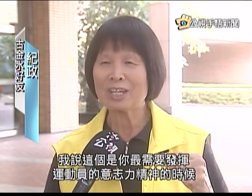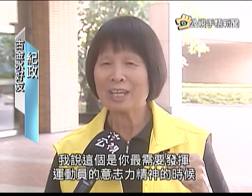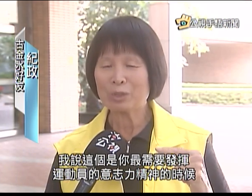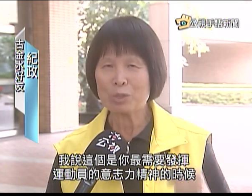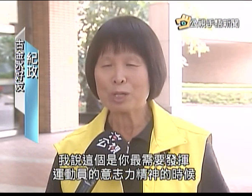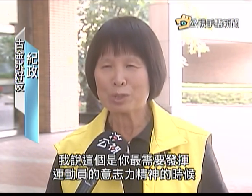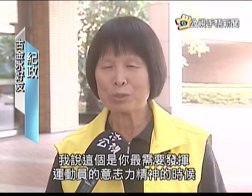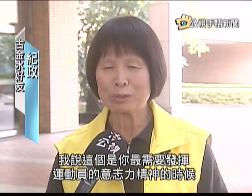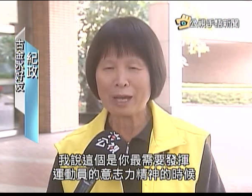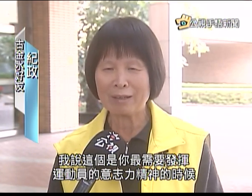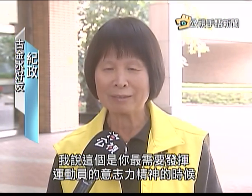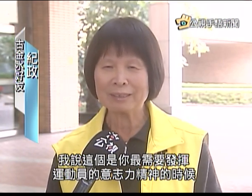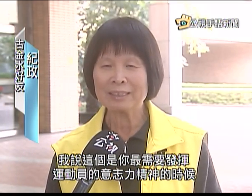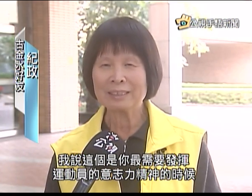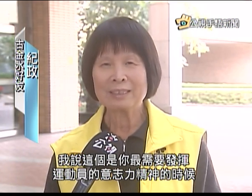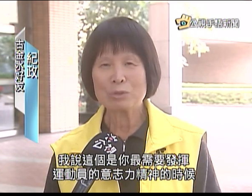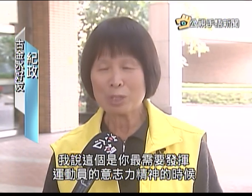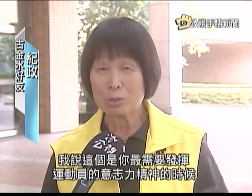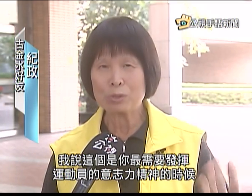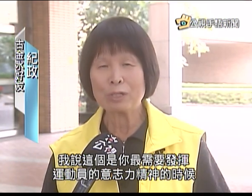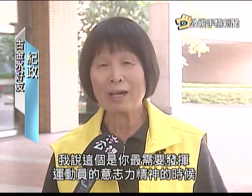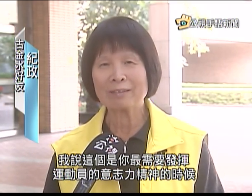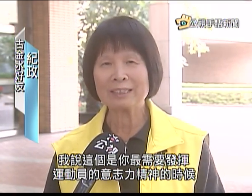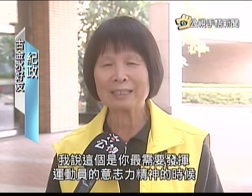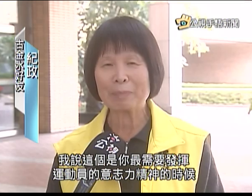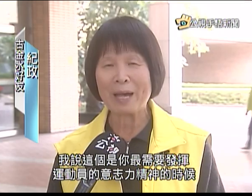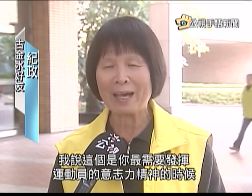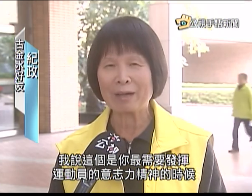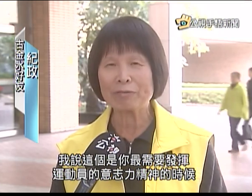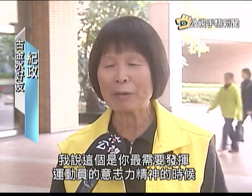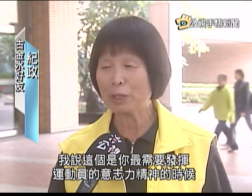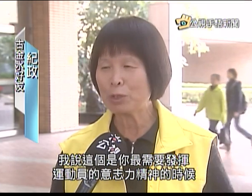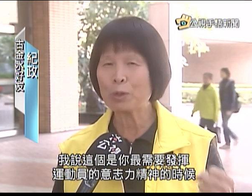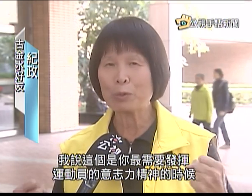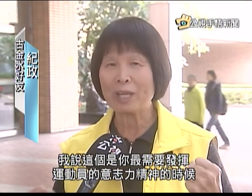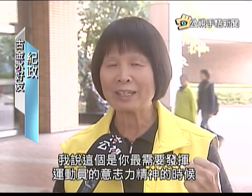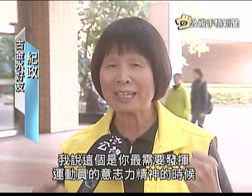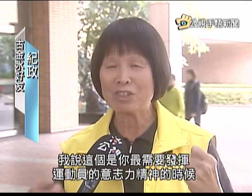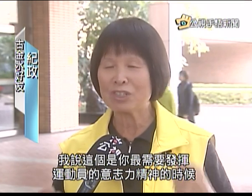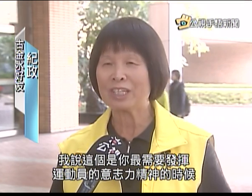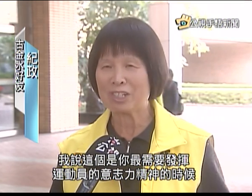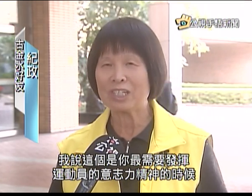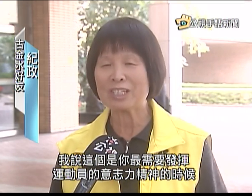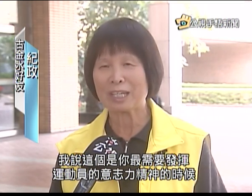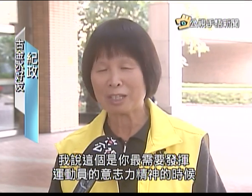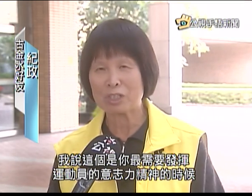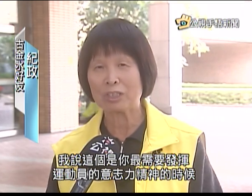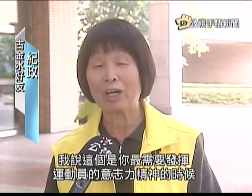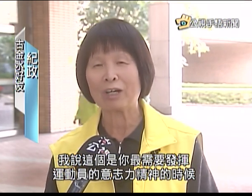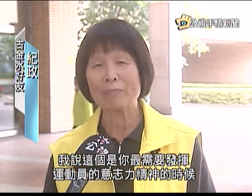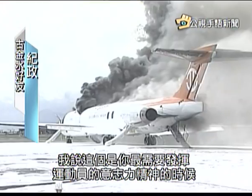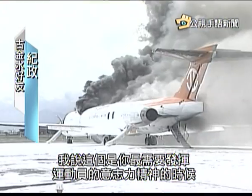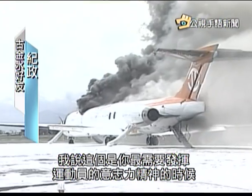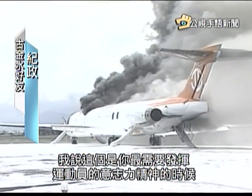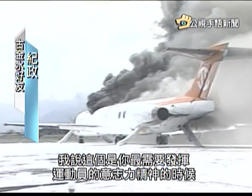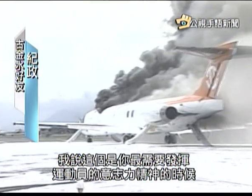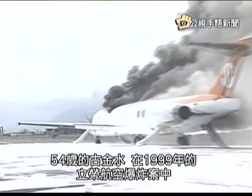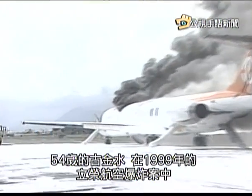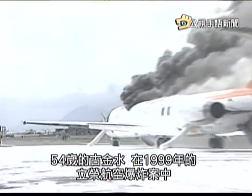你最需要、最需要那个把发挥运动员的意志力的精神的时候。 54岁的谷金水